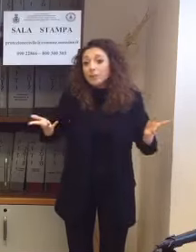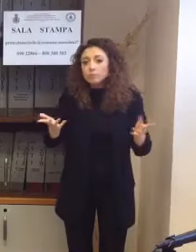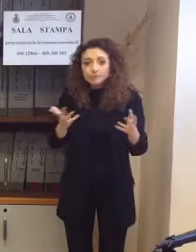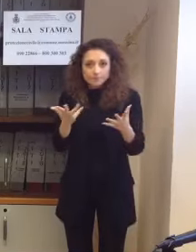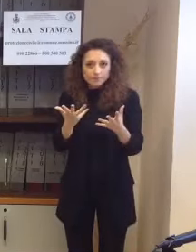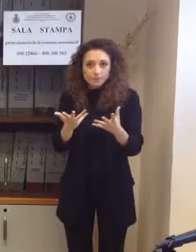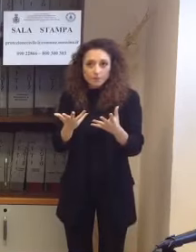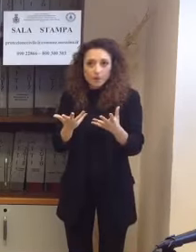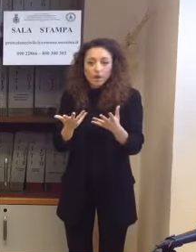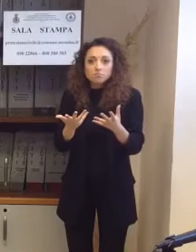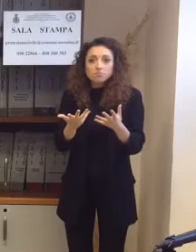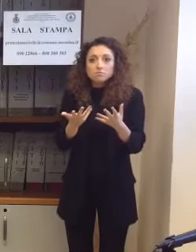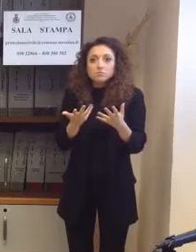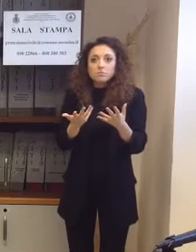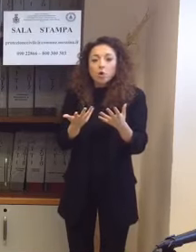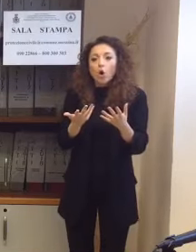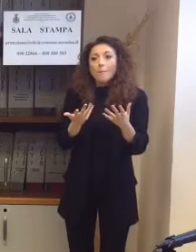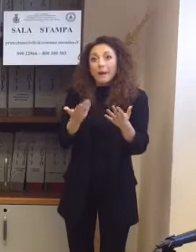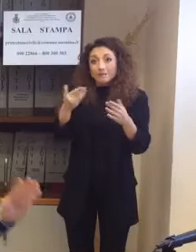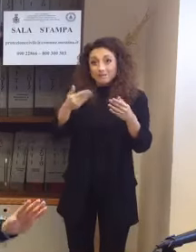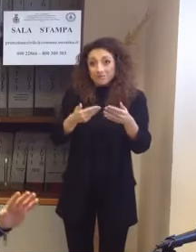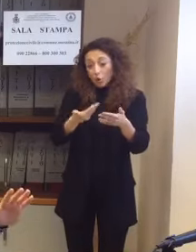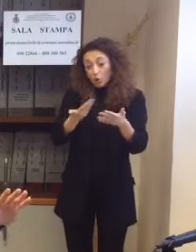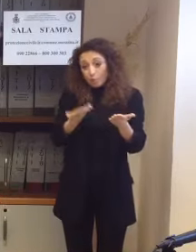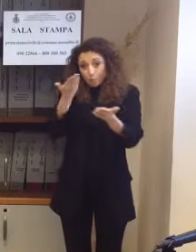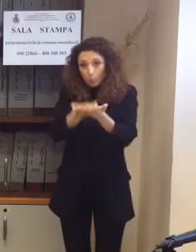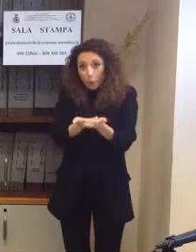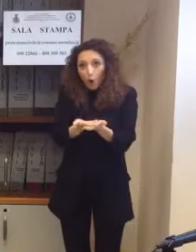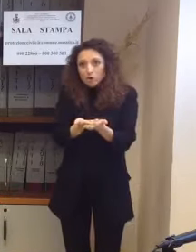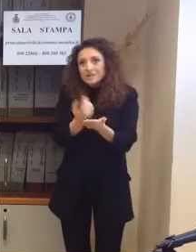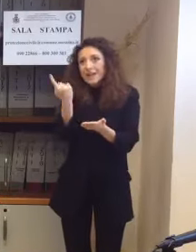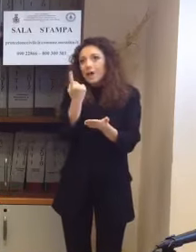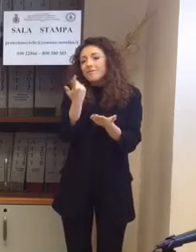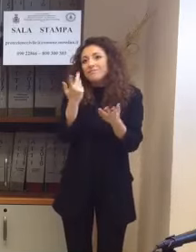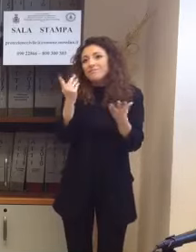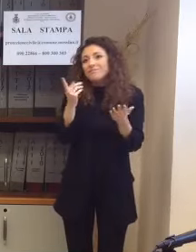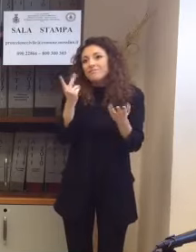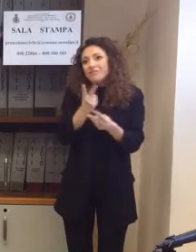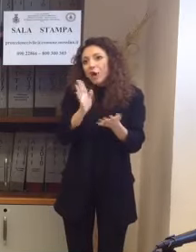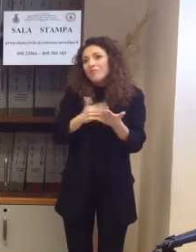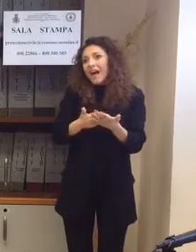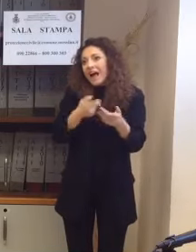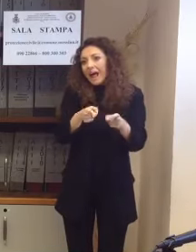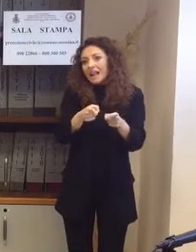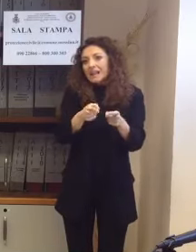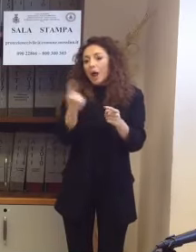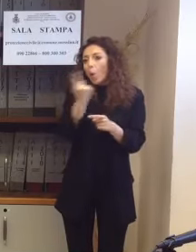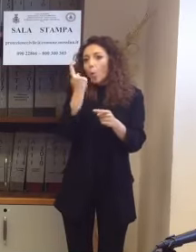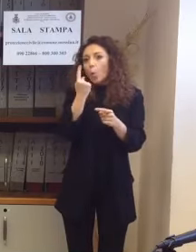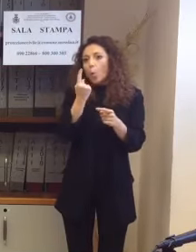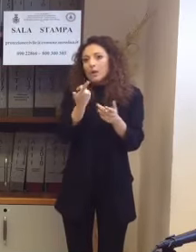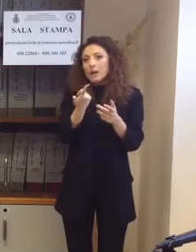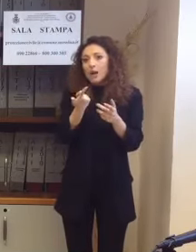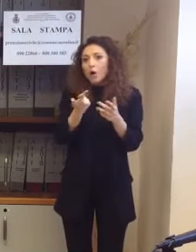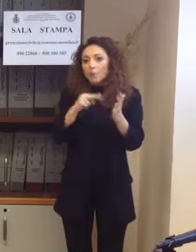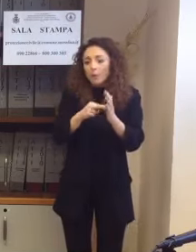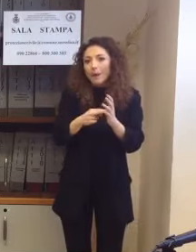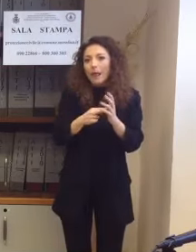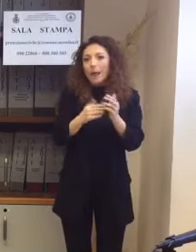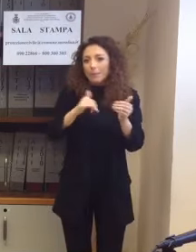per dimostrare che la nostra soluzione non solo era valida, era l'unica, senza presunzione. Ed ecco perché il 5 di aprile quindi dopo